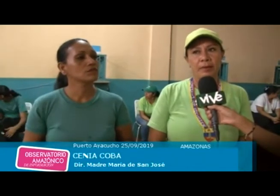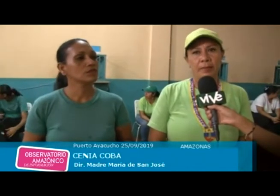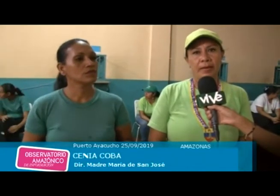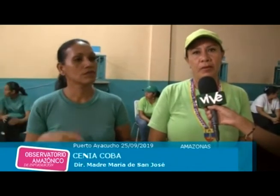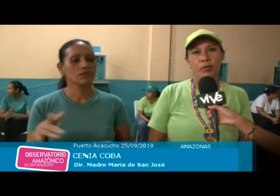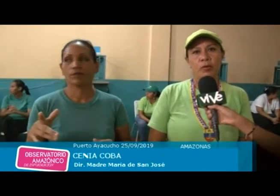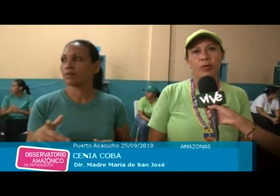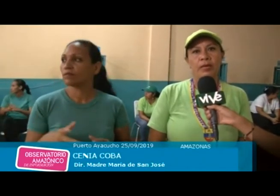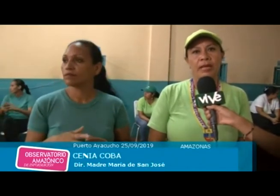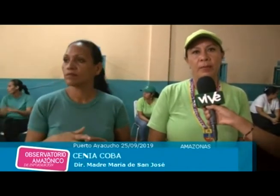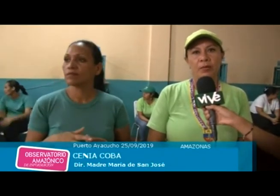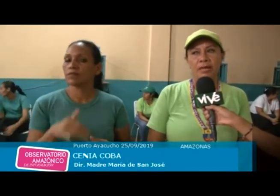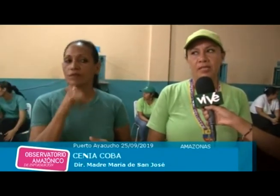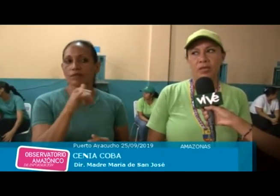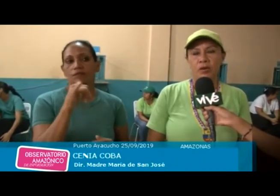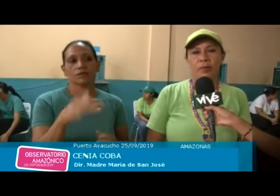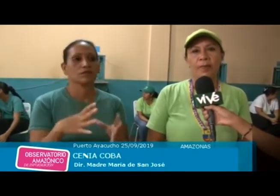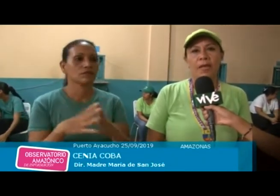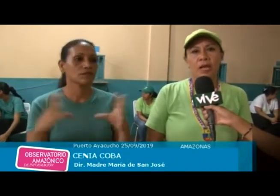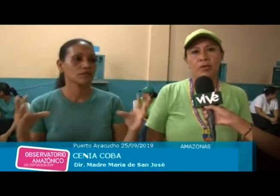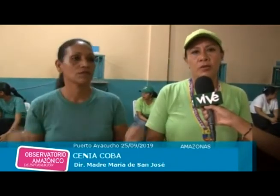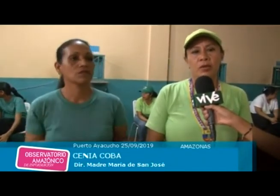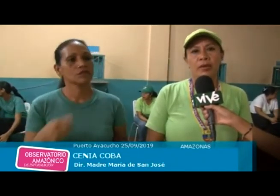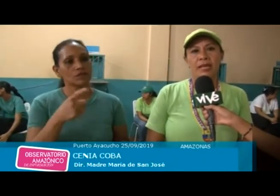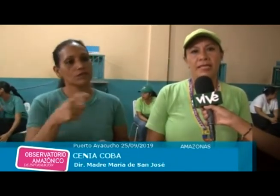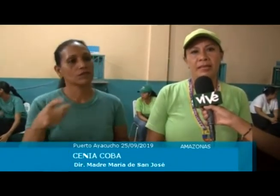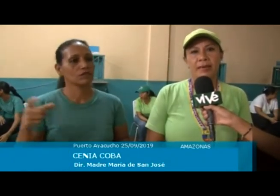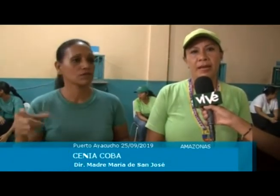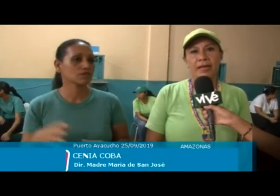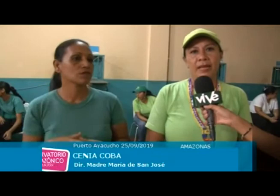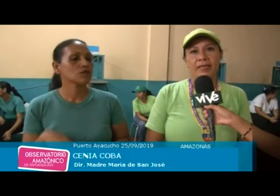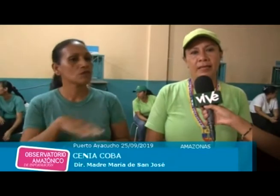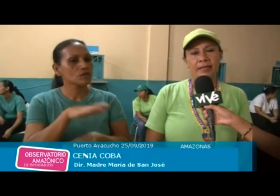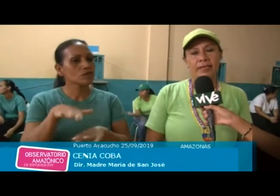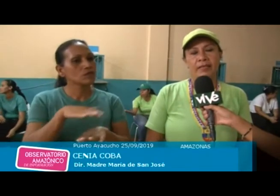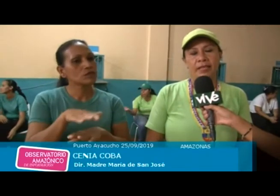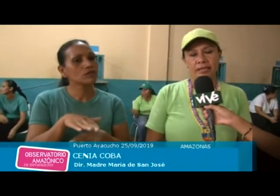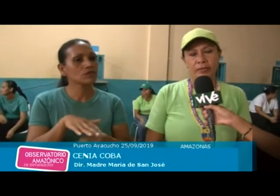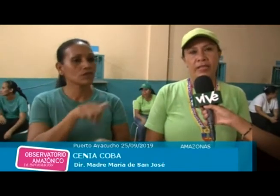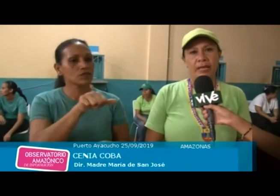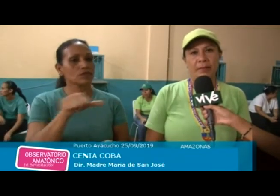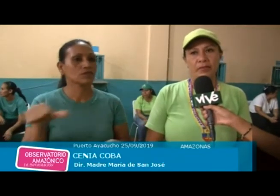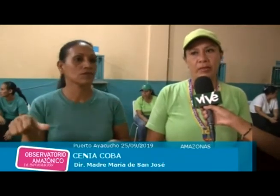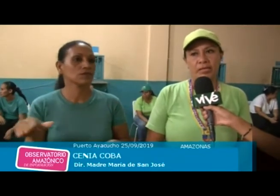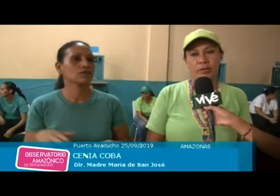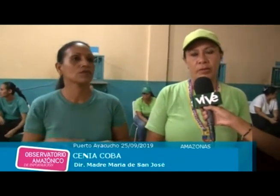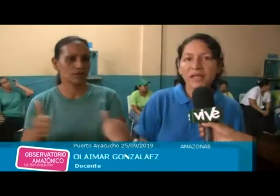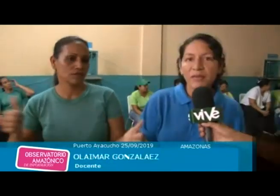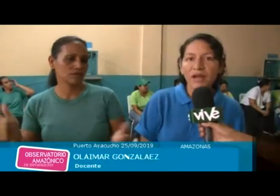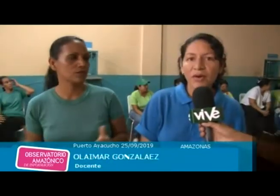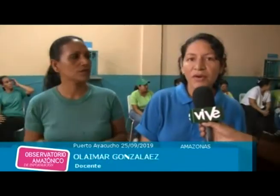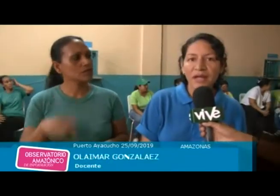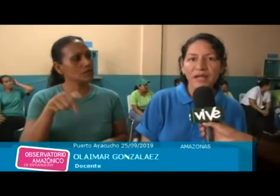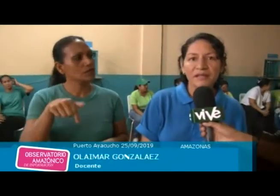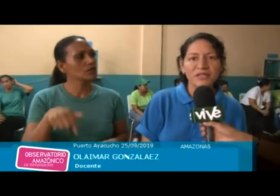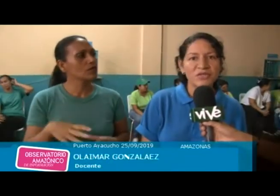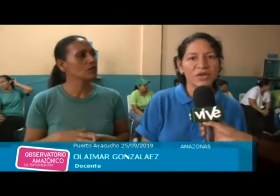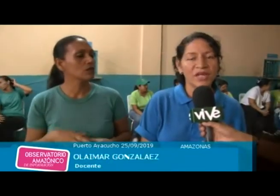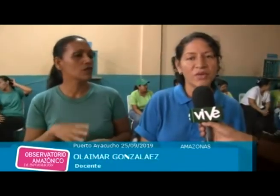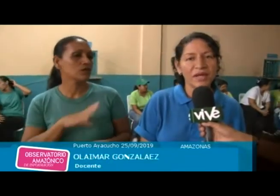para toda la población sobre la Semana Internacional de las Personas Sordas. Tenemos la jornada de atención